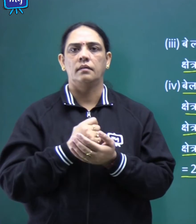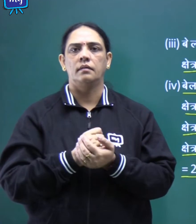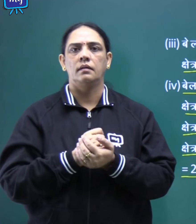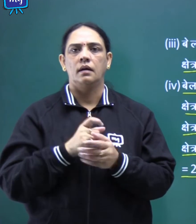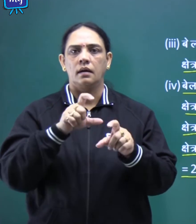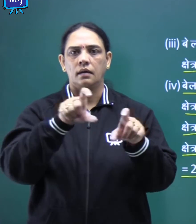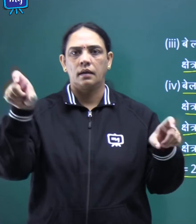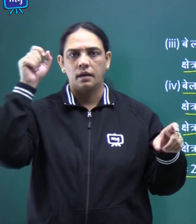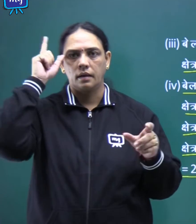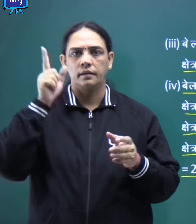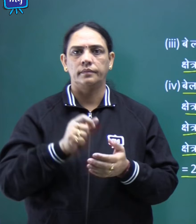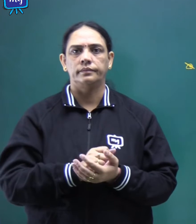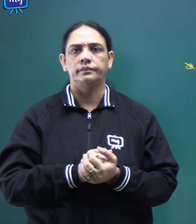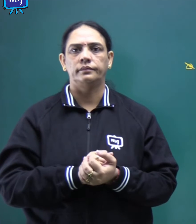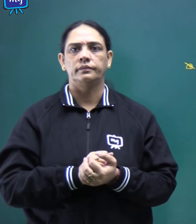समझ आ गया?